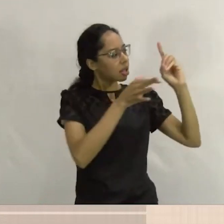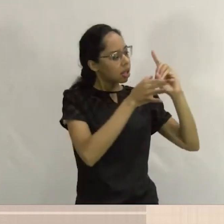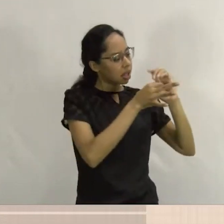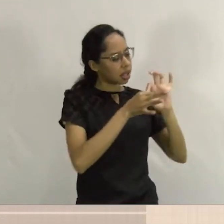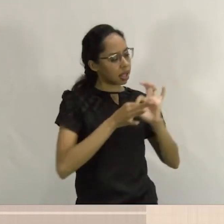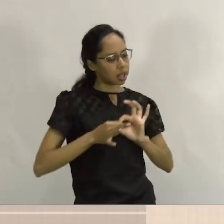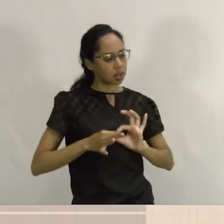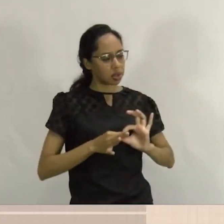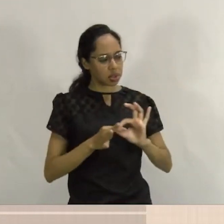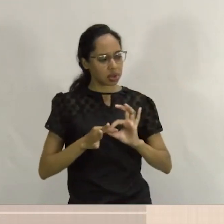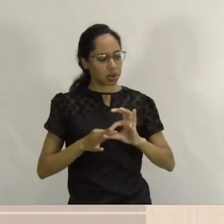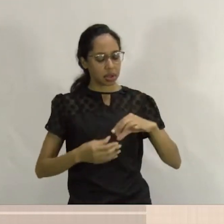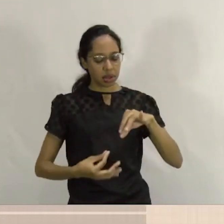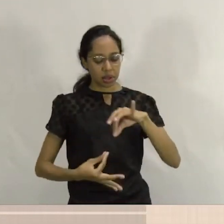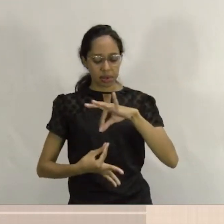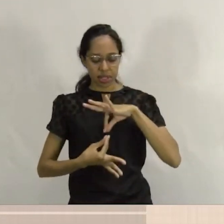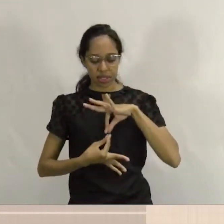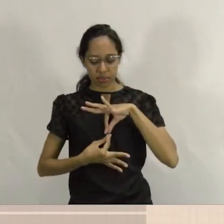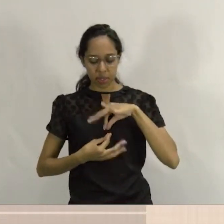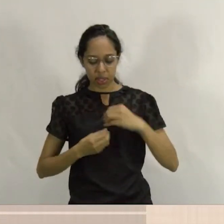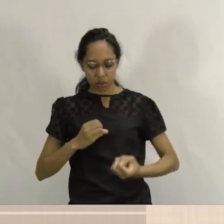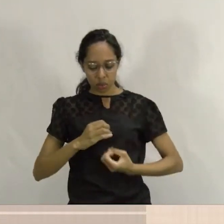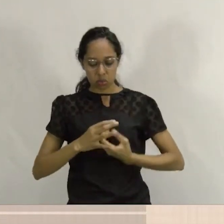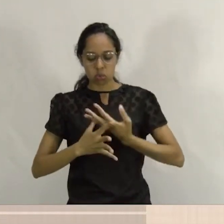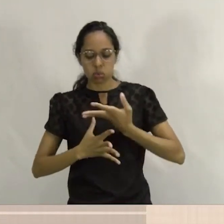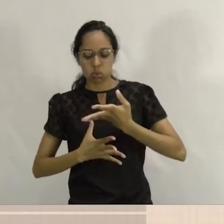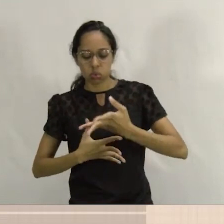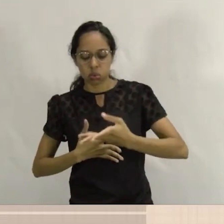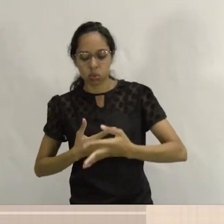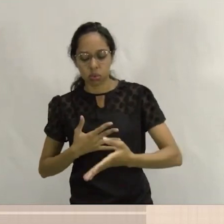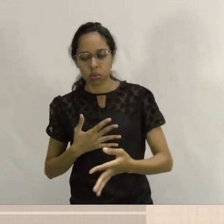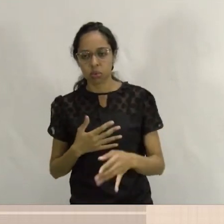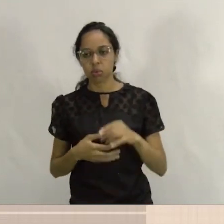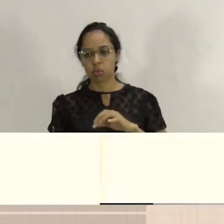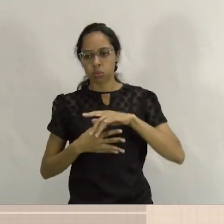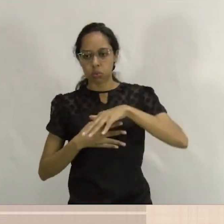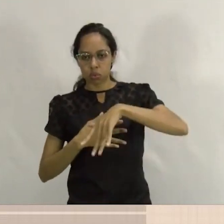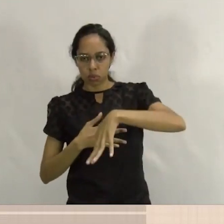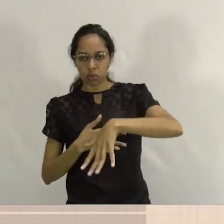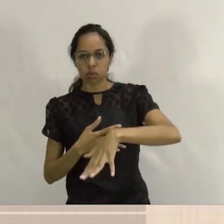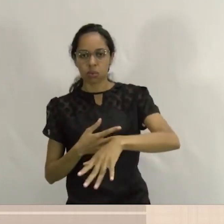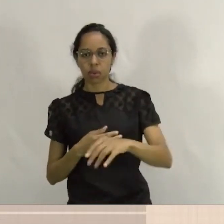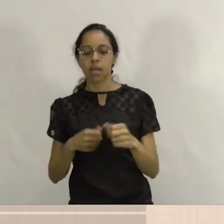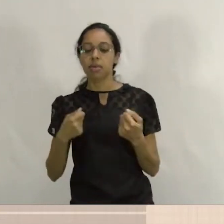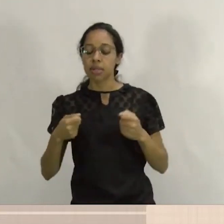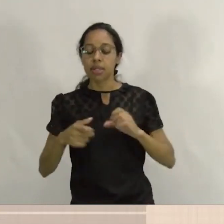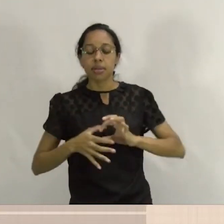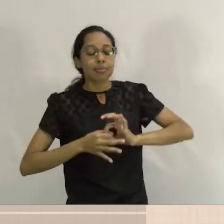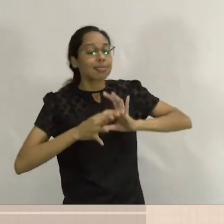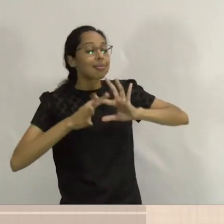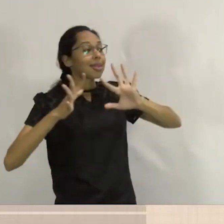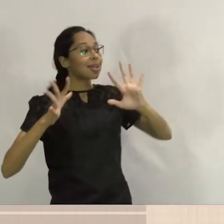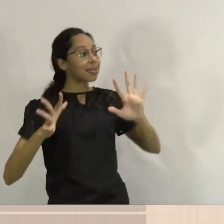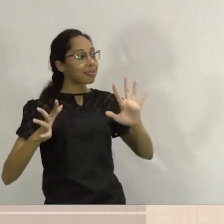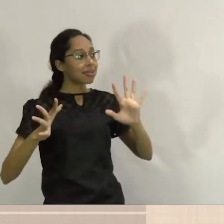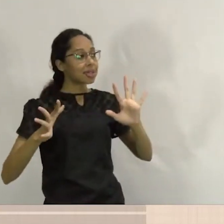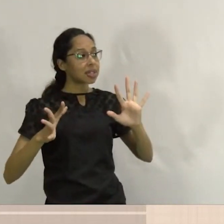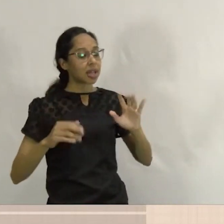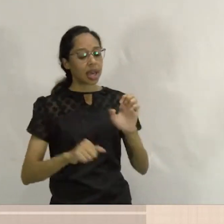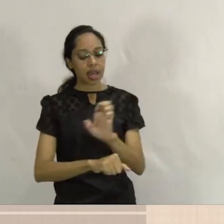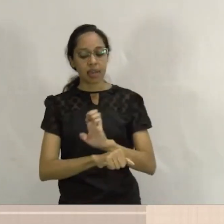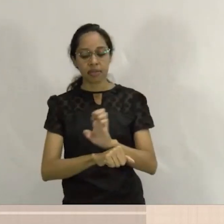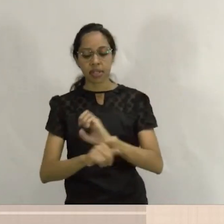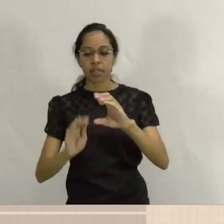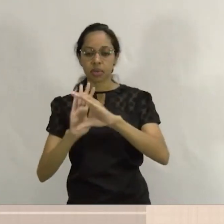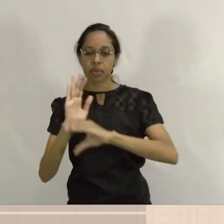também, irmãos, nós precisamos permitir que entre na nossa alma. Por quê? Porque em Efésios capítulo 4,